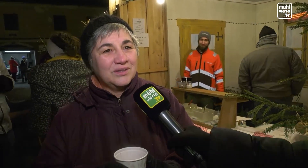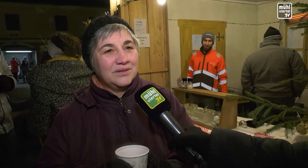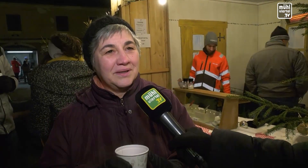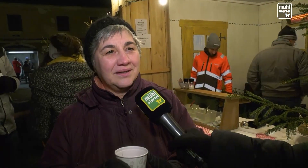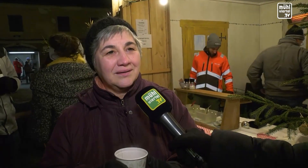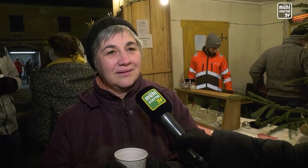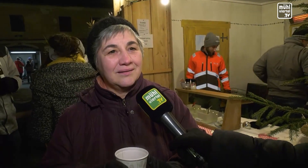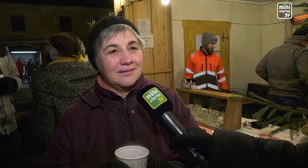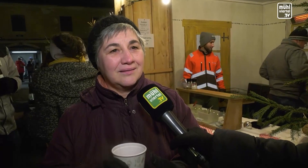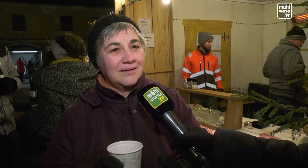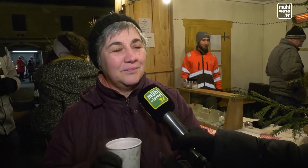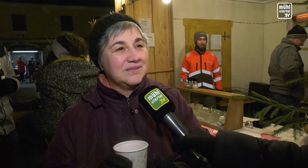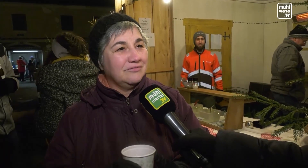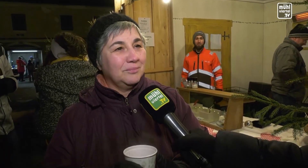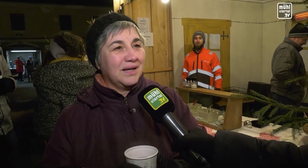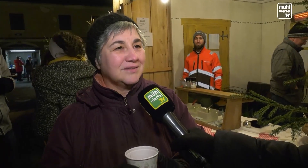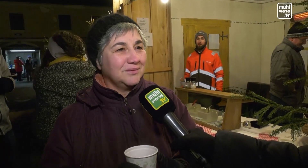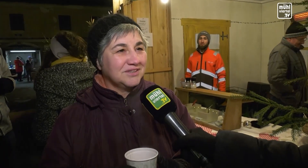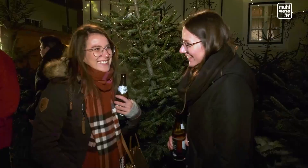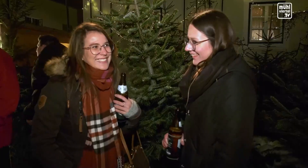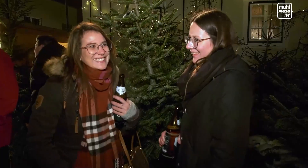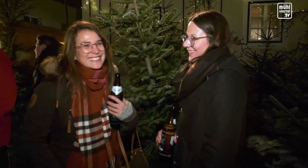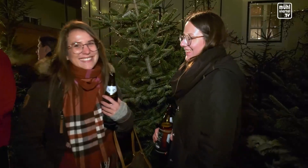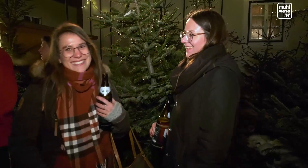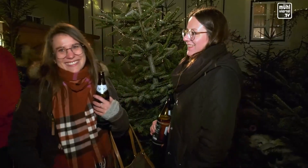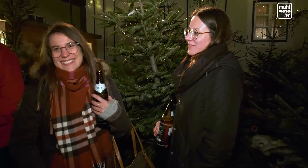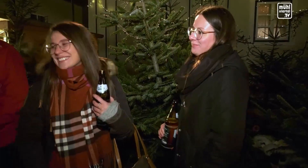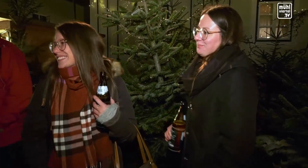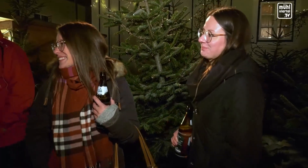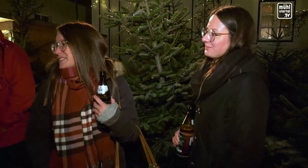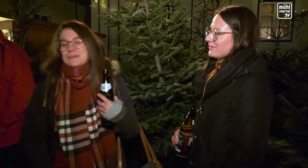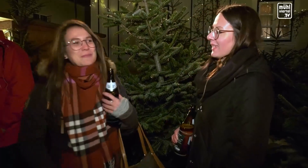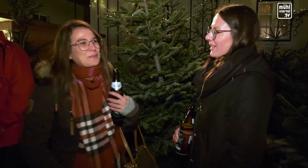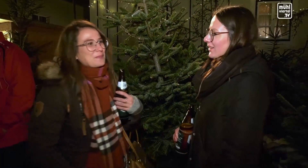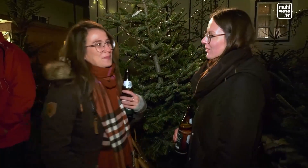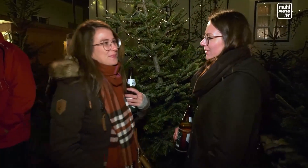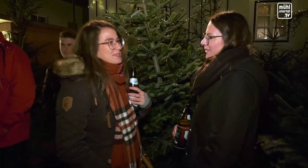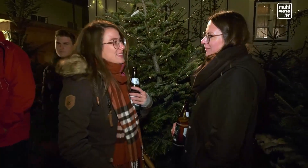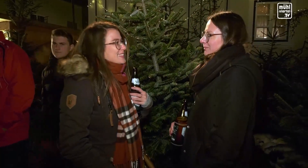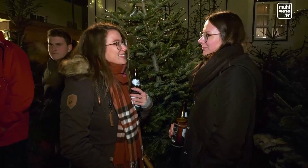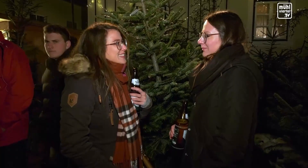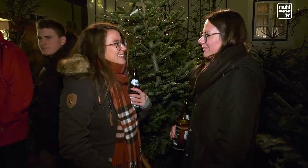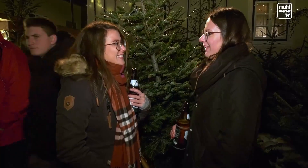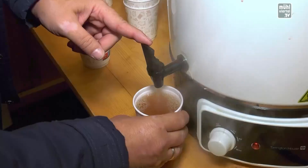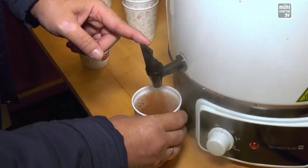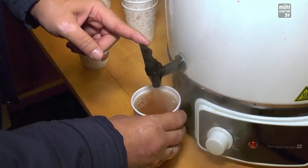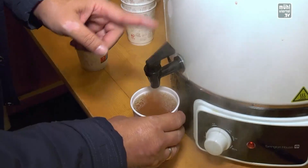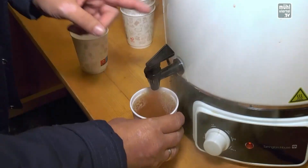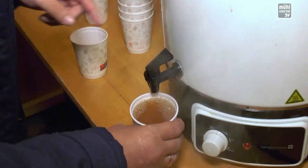Aber man sollte ein bisschen vom Gas runtersteigen, sage ich jetzt einmal, und einfach einmal mehr Ruhe